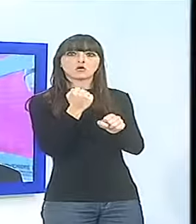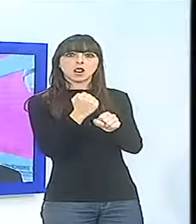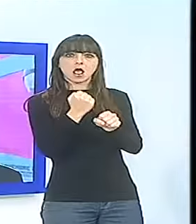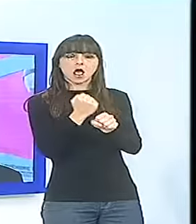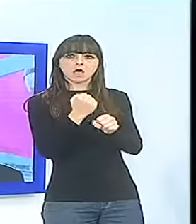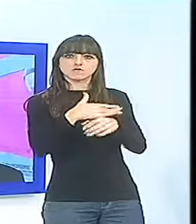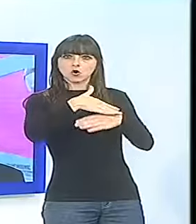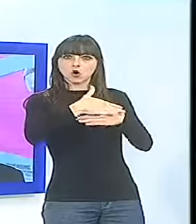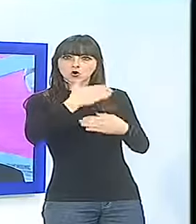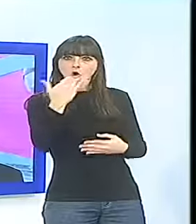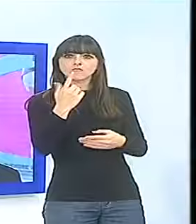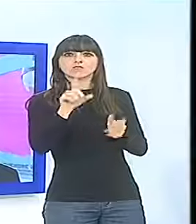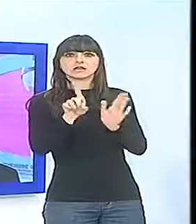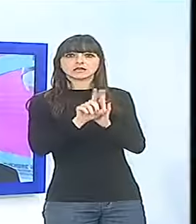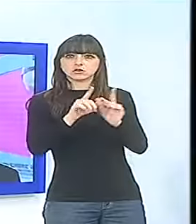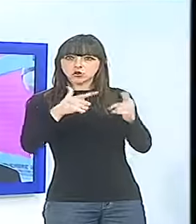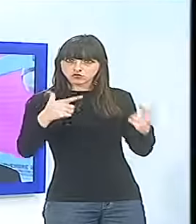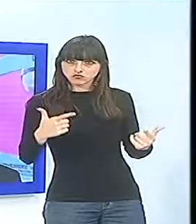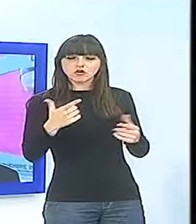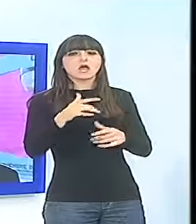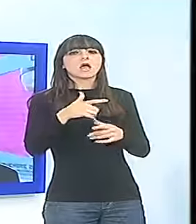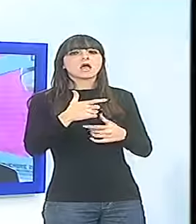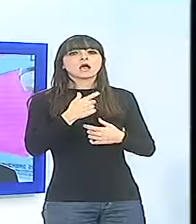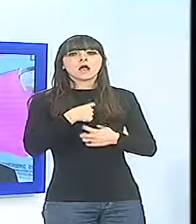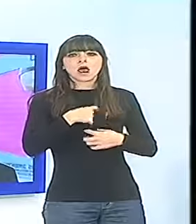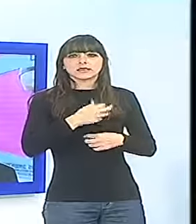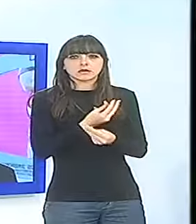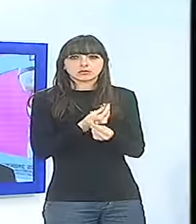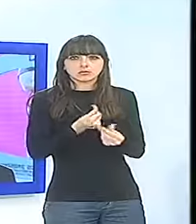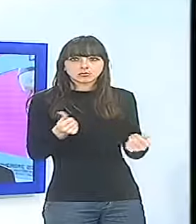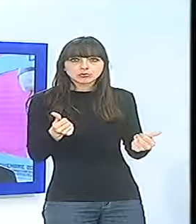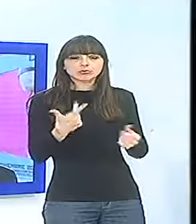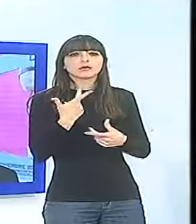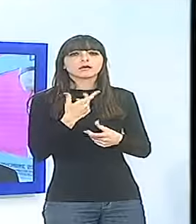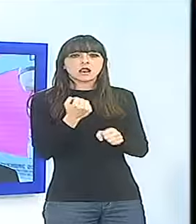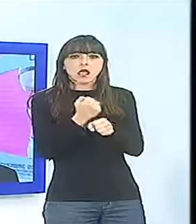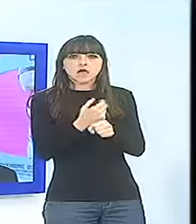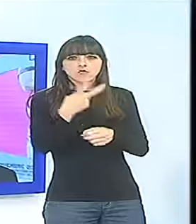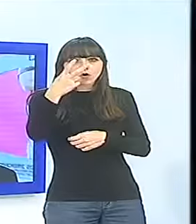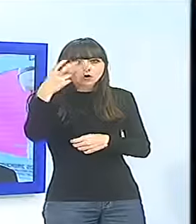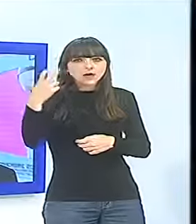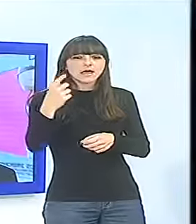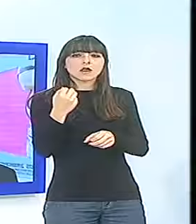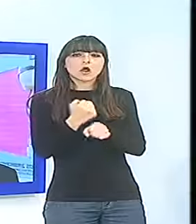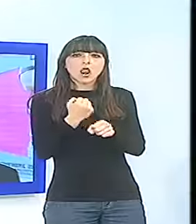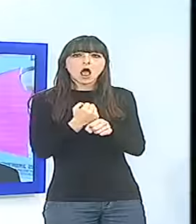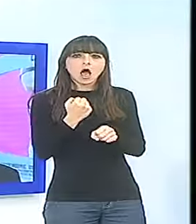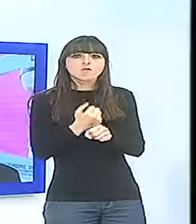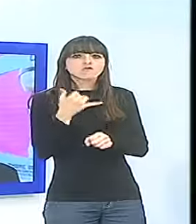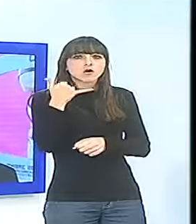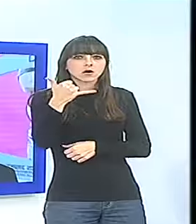confini, è senza diritti, sta perdendo tutte le caratteristiche che aveva e si lavora al nero, si lavora a chiamata, si